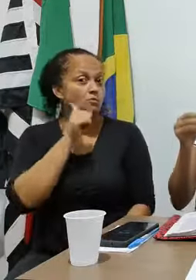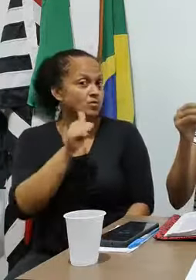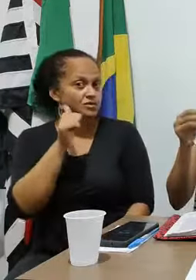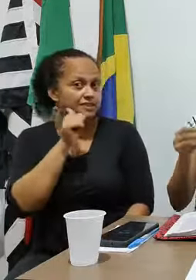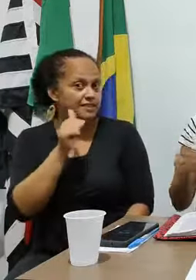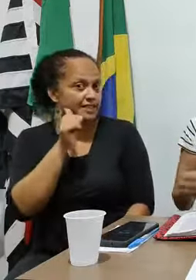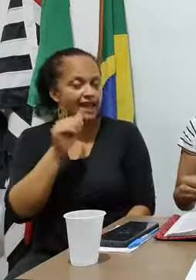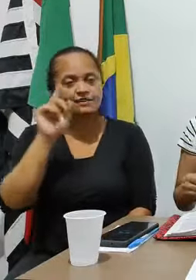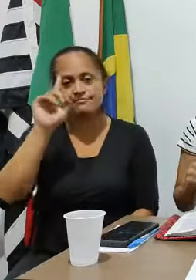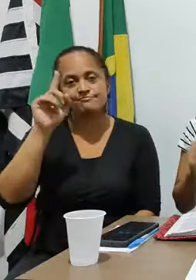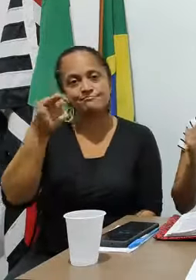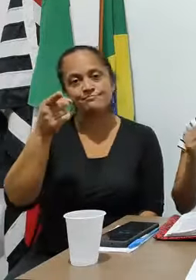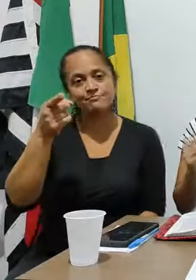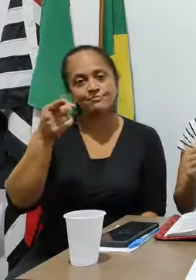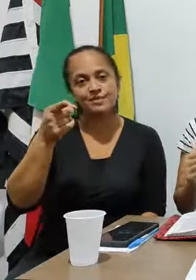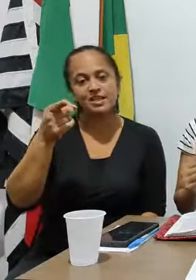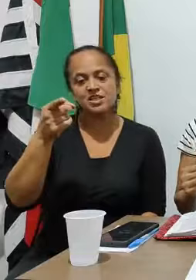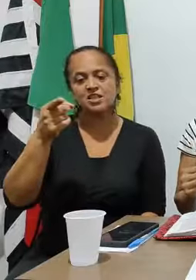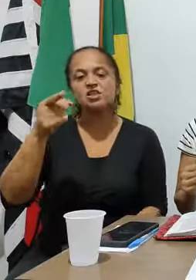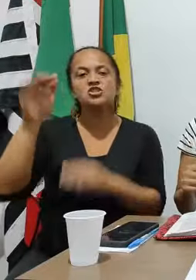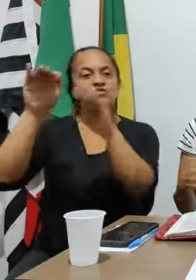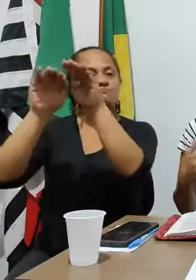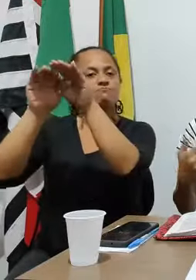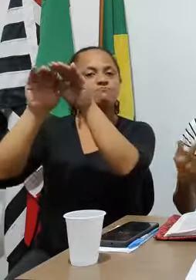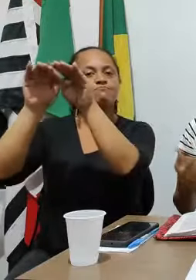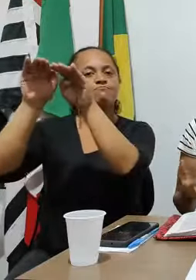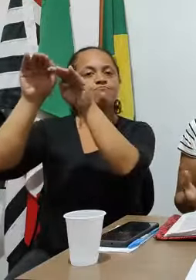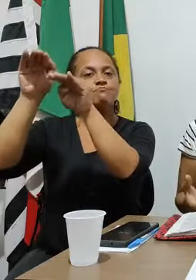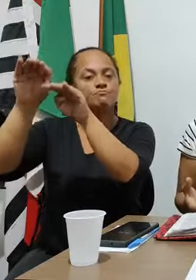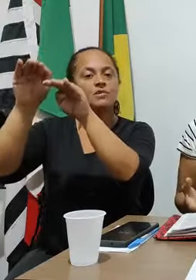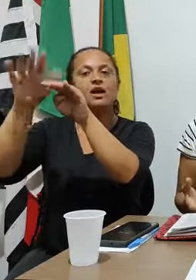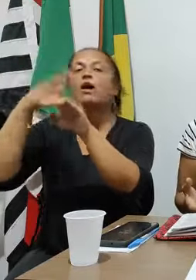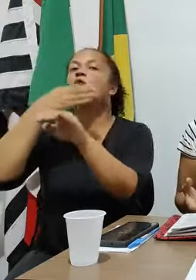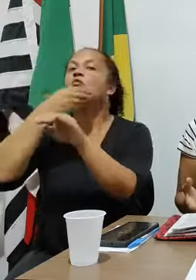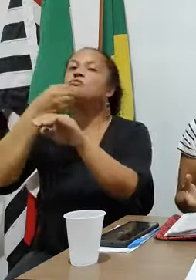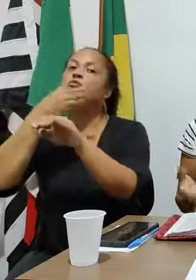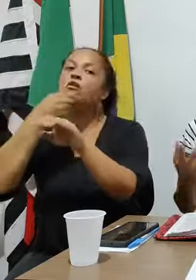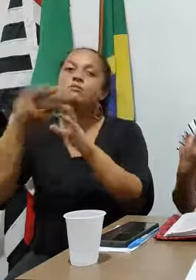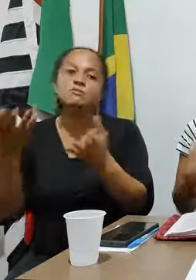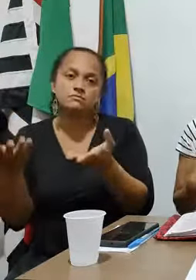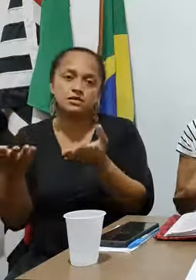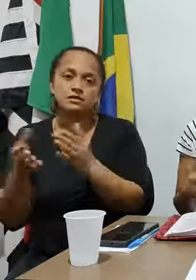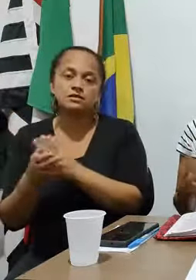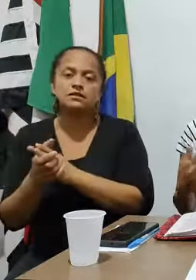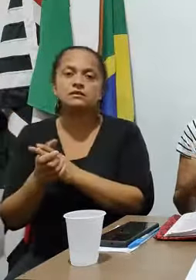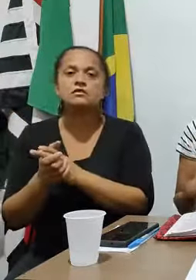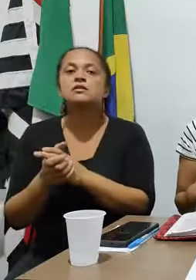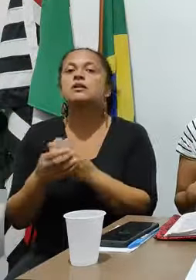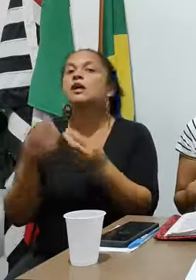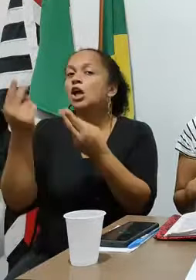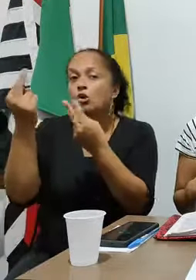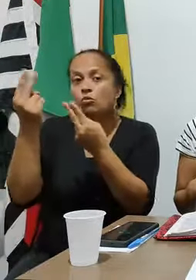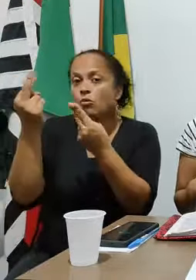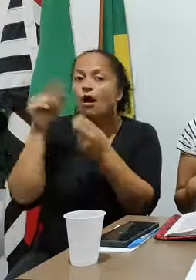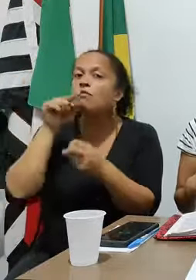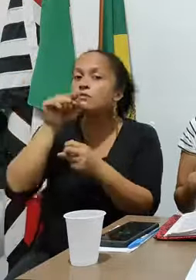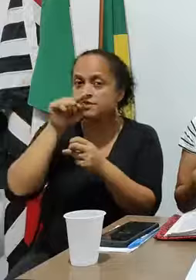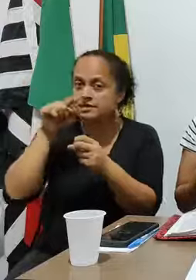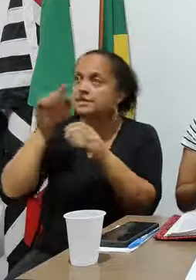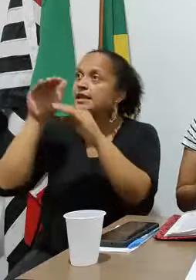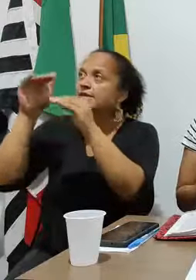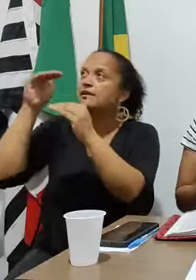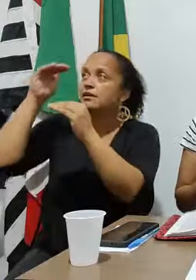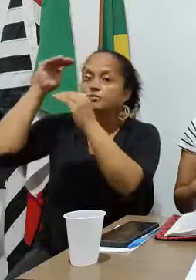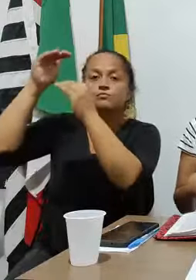mulheres sejam submissas ao seu próprio marido, como ao Senhor, porque